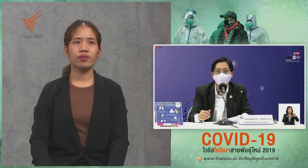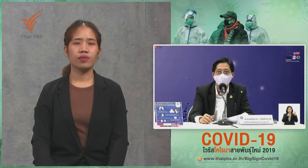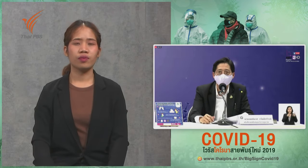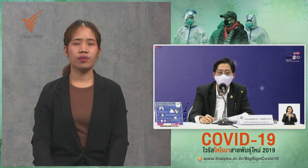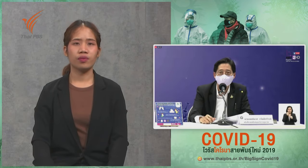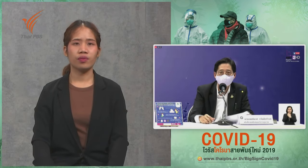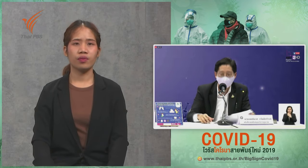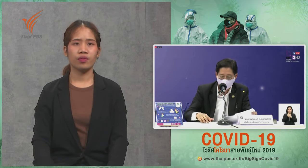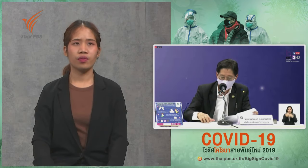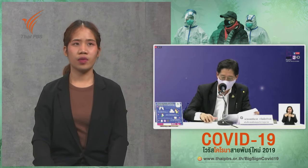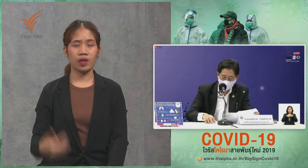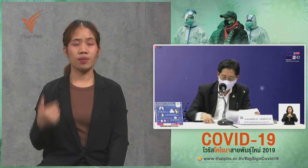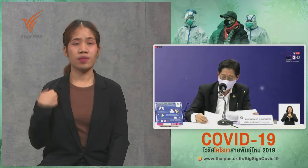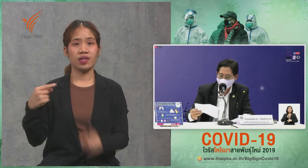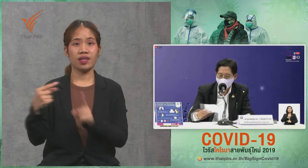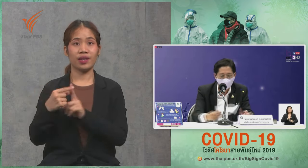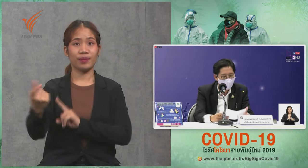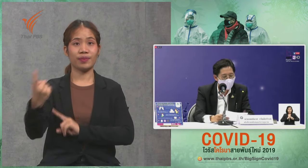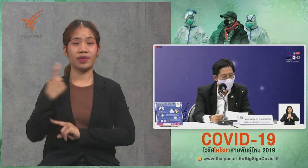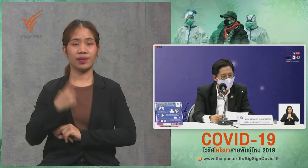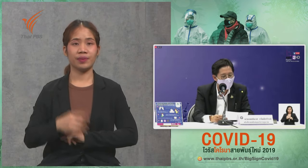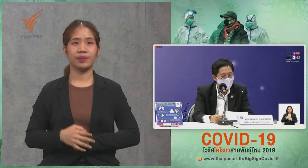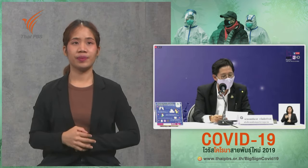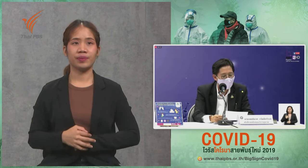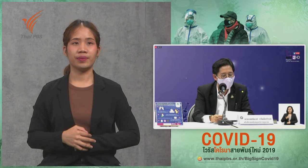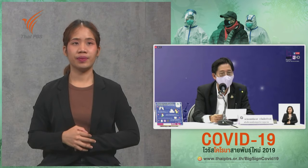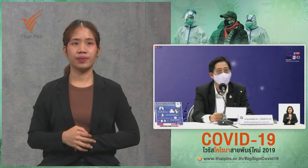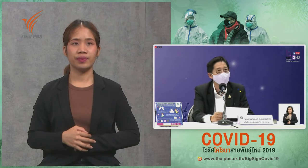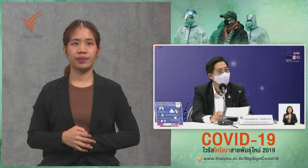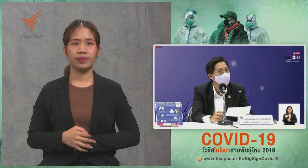ครับก็มีคำถามมาจาก